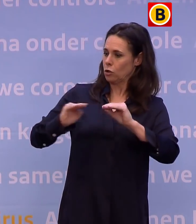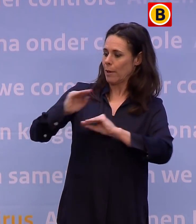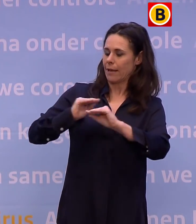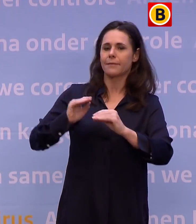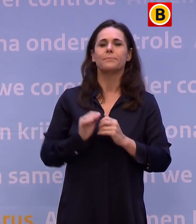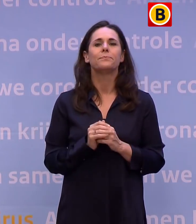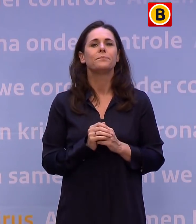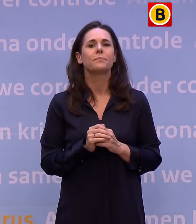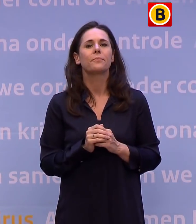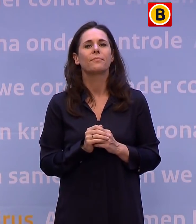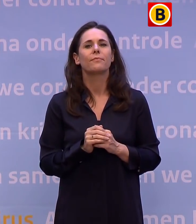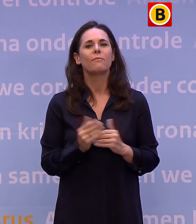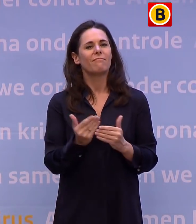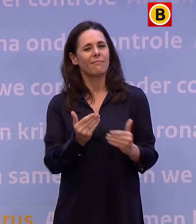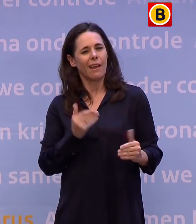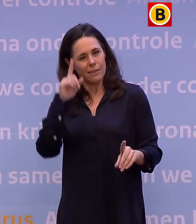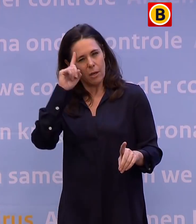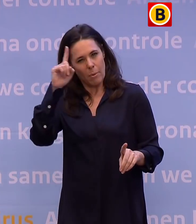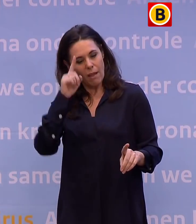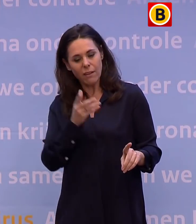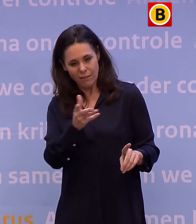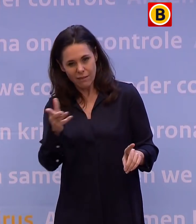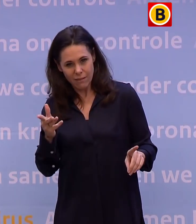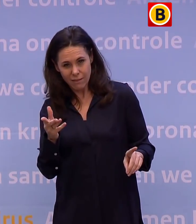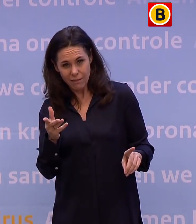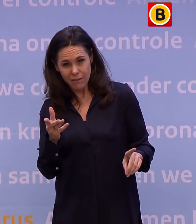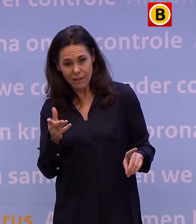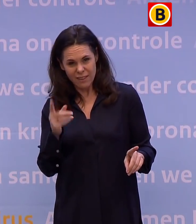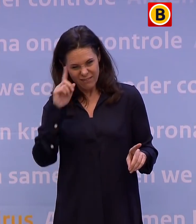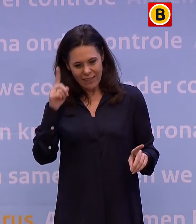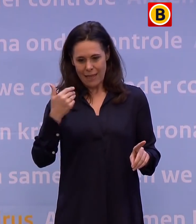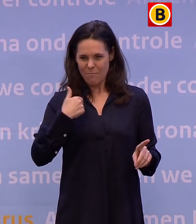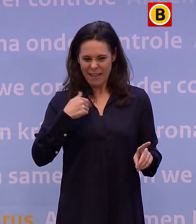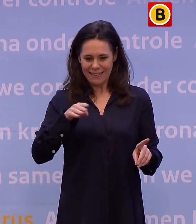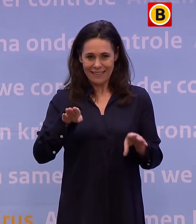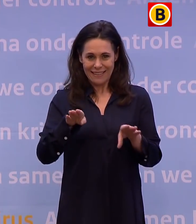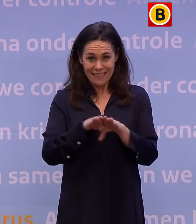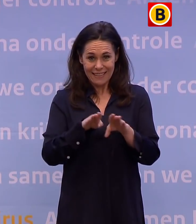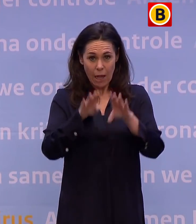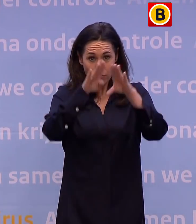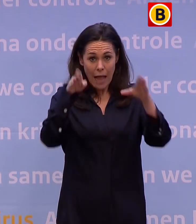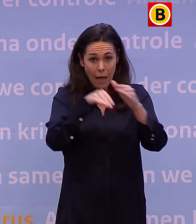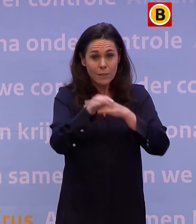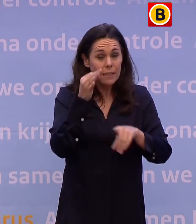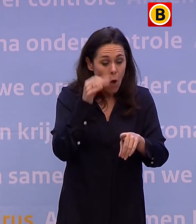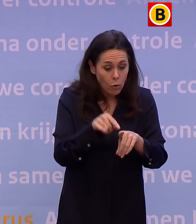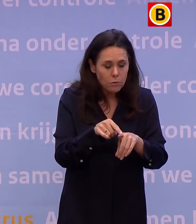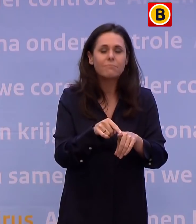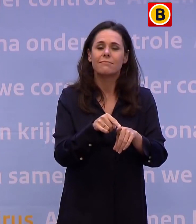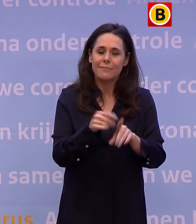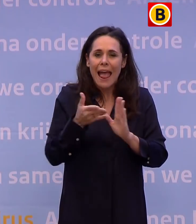de eerdere plannen is dat voor mensen uit hetzelfde huishouden een uitzondering wordt gemaakt op